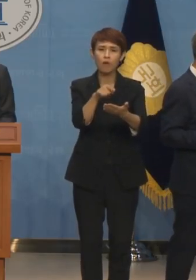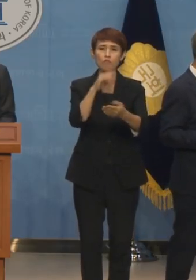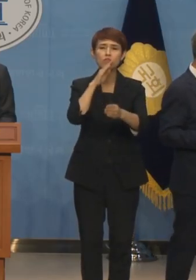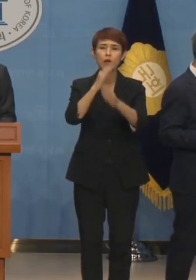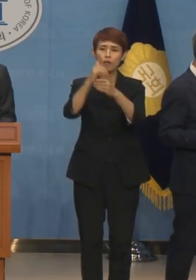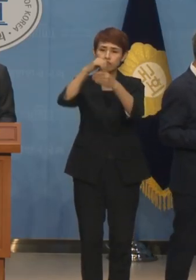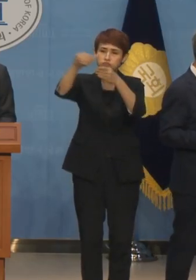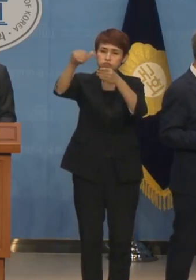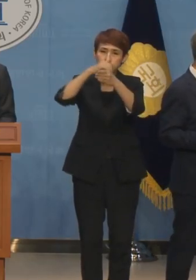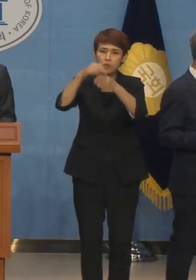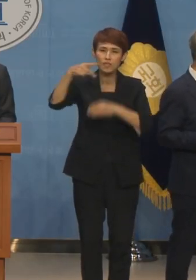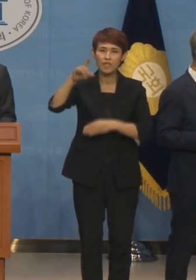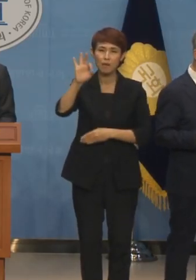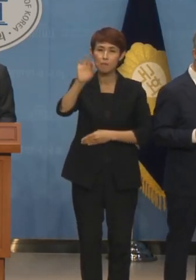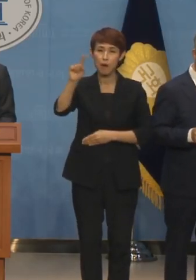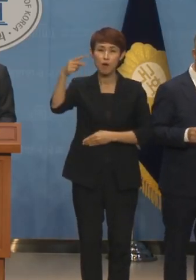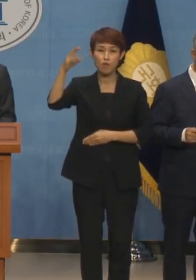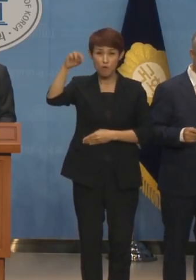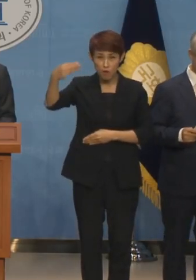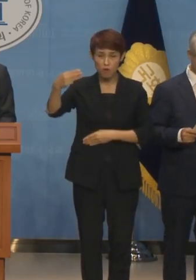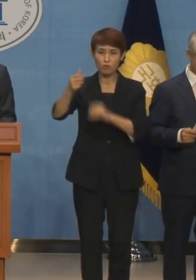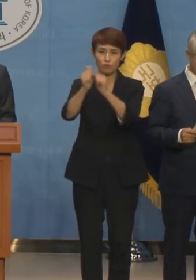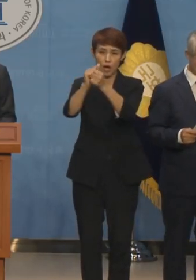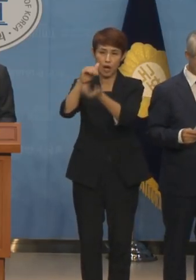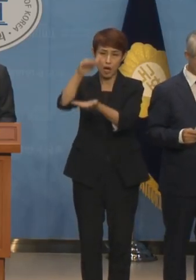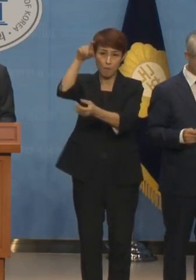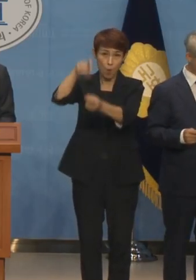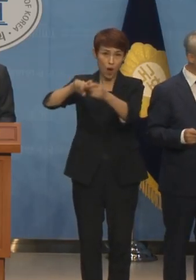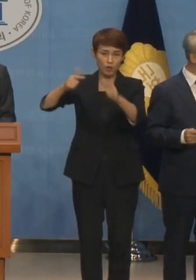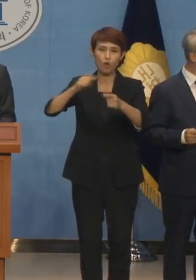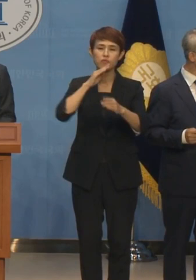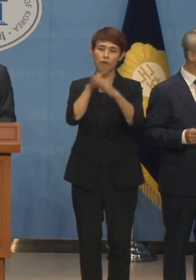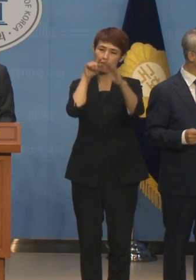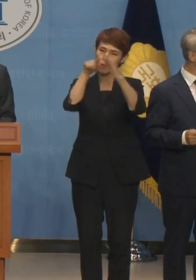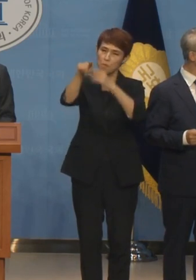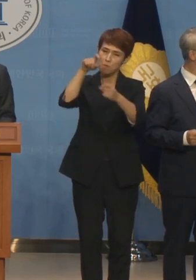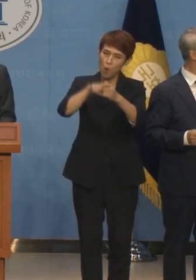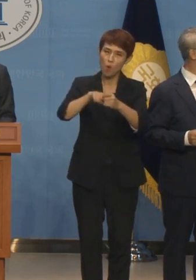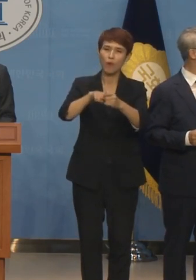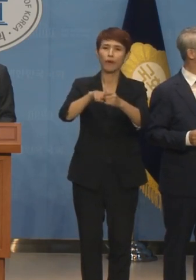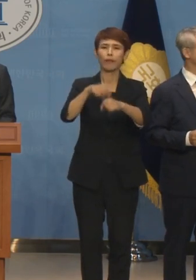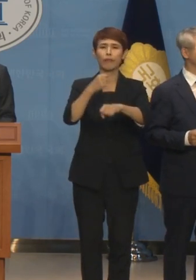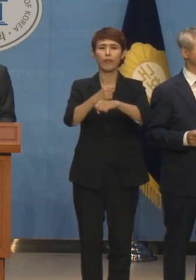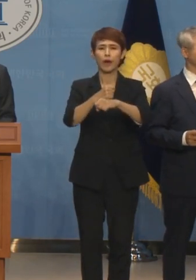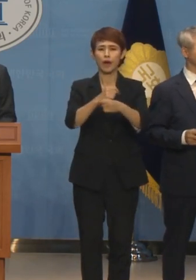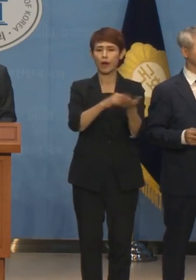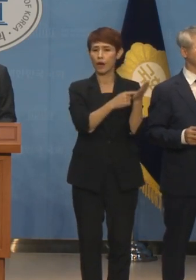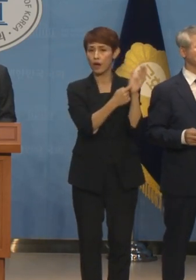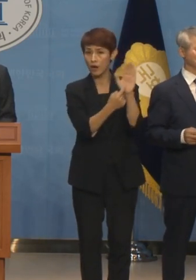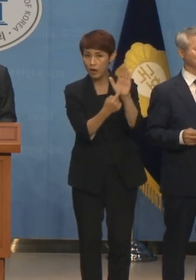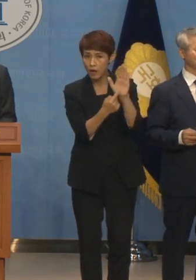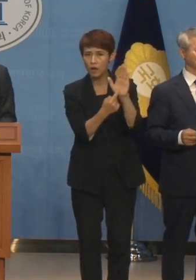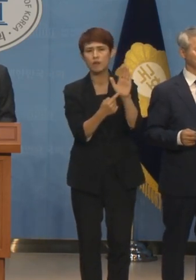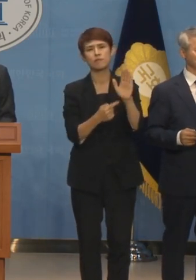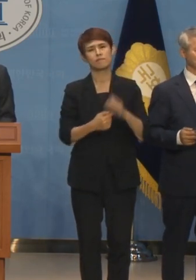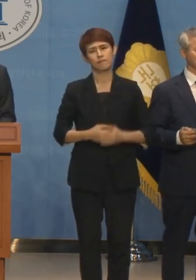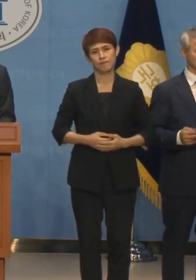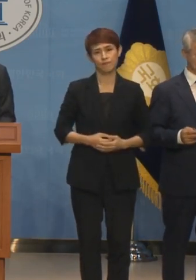대북송금이 쌍방울의 주가 보양 목적이 아닌 방북 비용 대납이라고 명시적으로 판결한 듯이